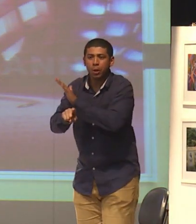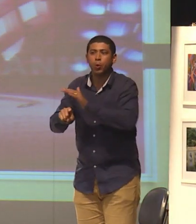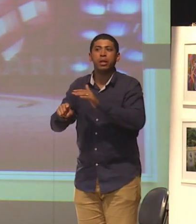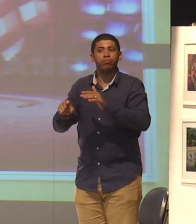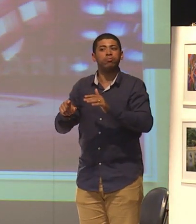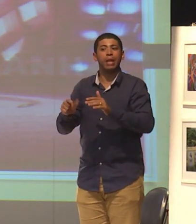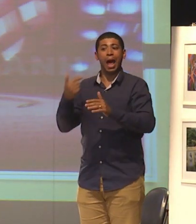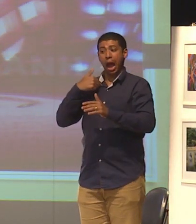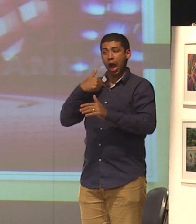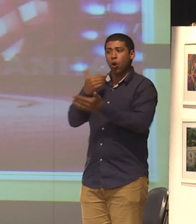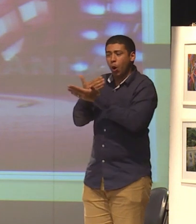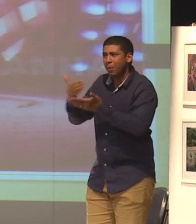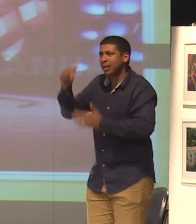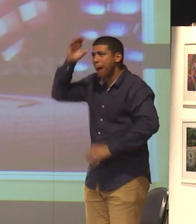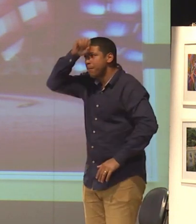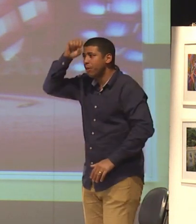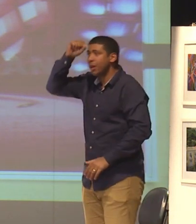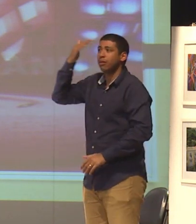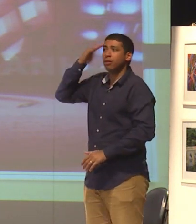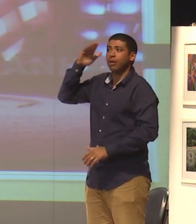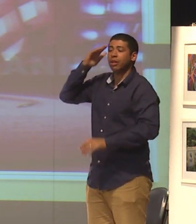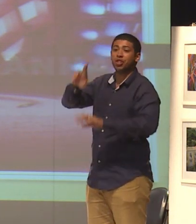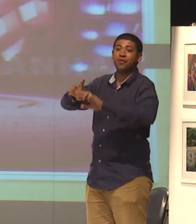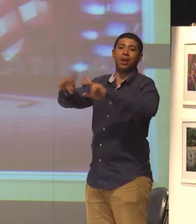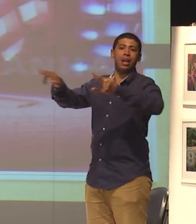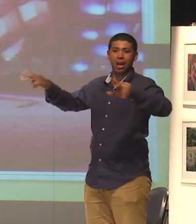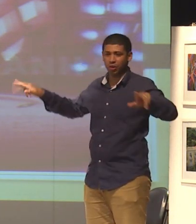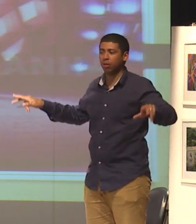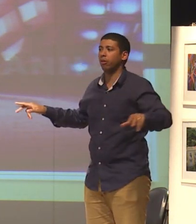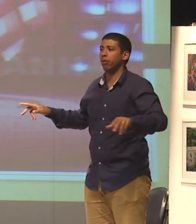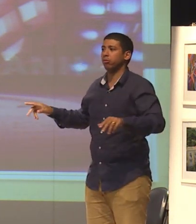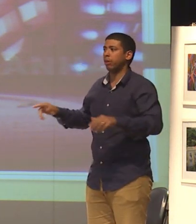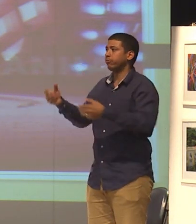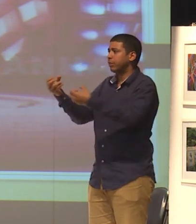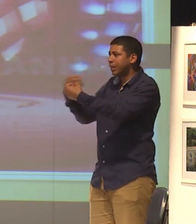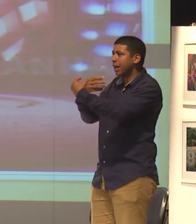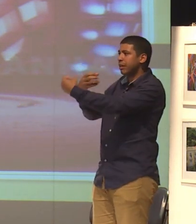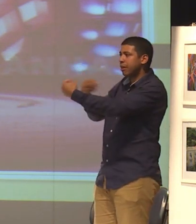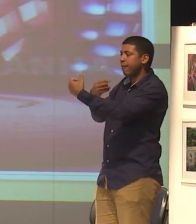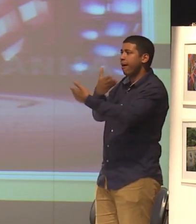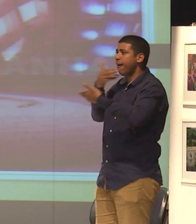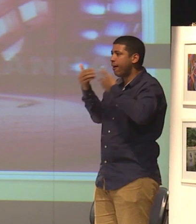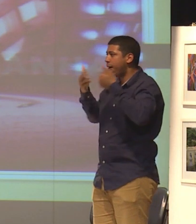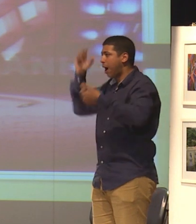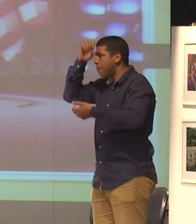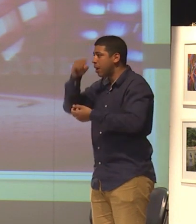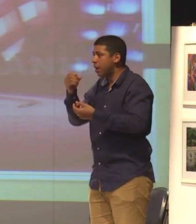São 5 perguntas que eu comecei também a pensar. São perguntas que eu